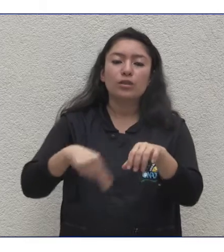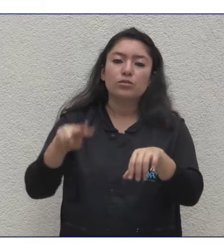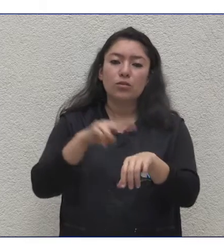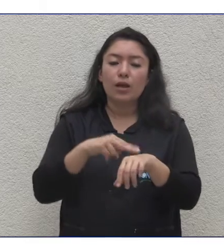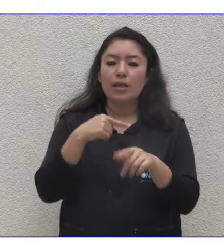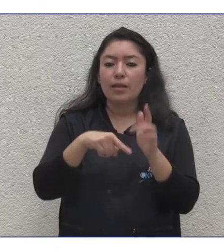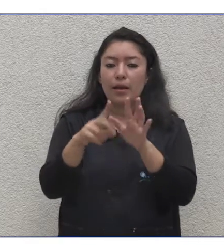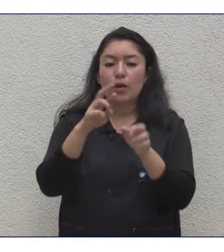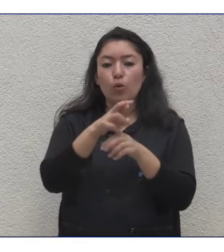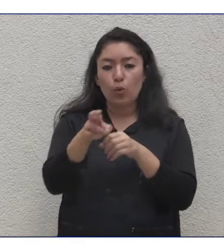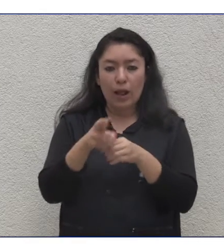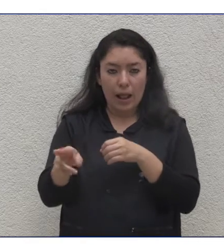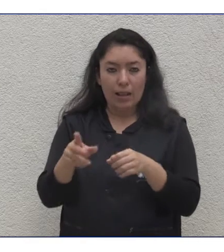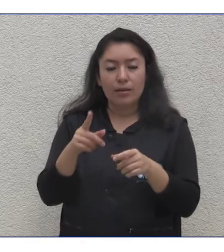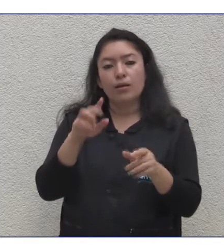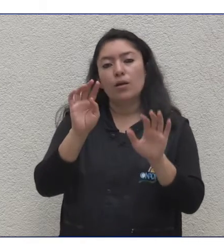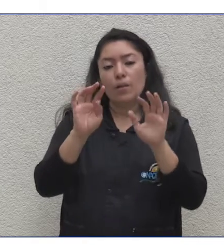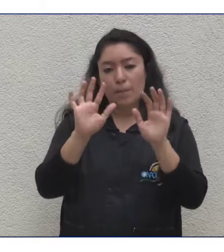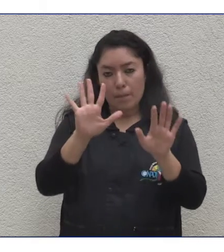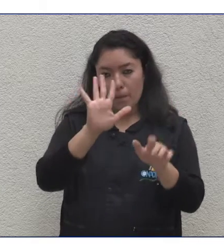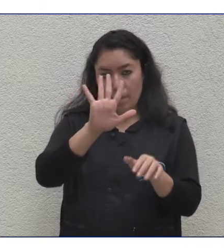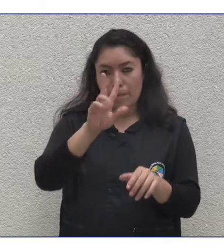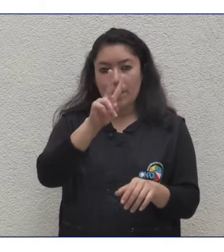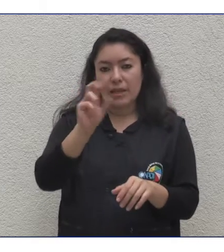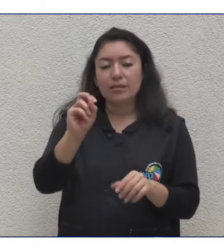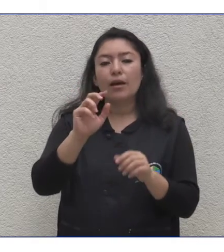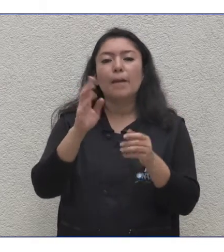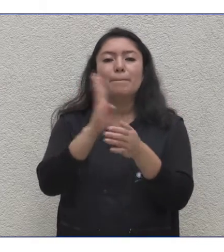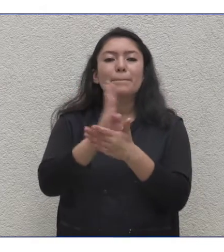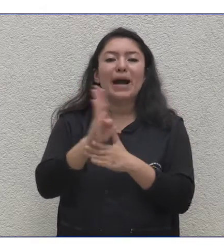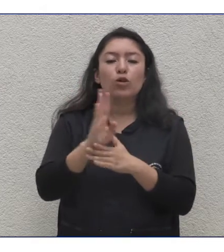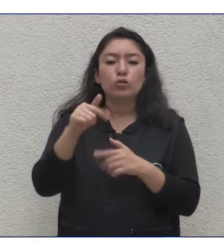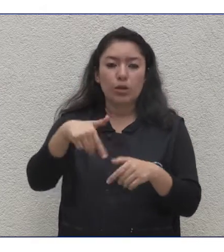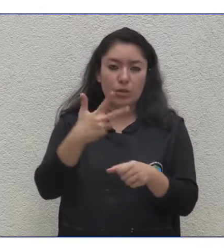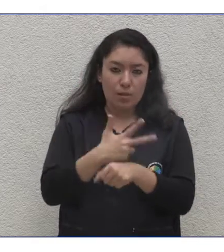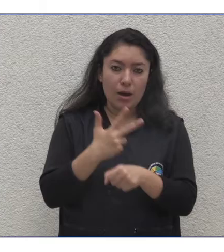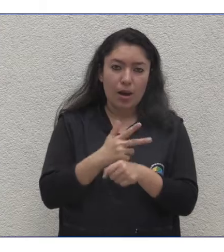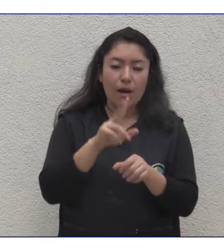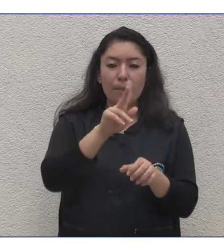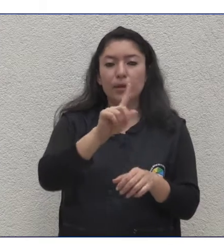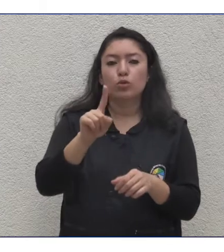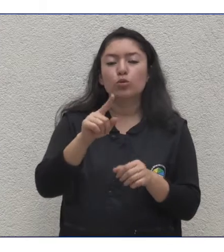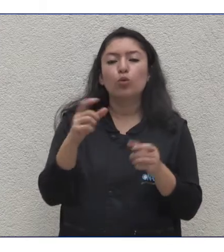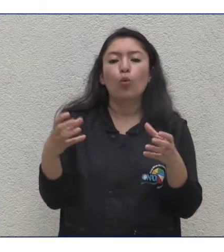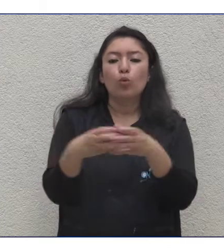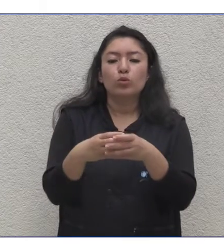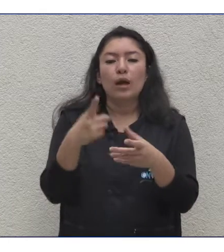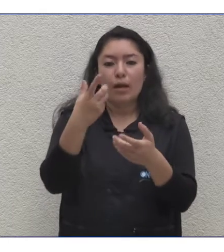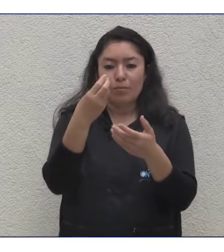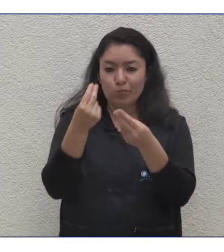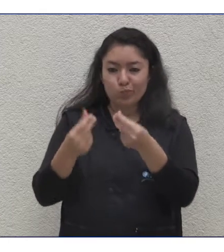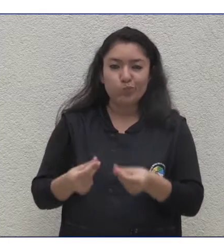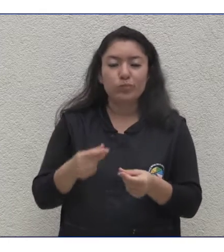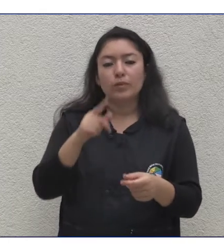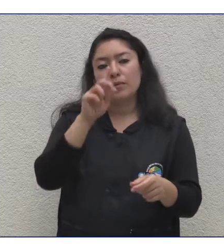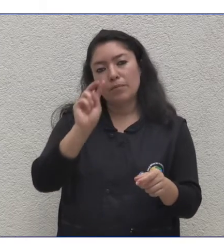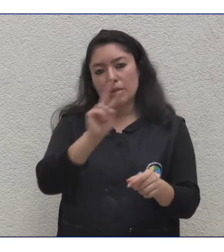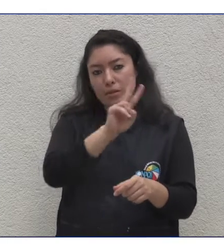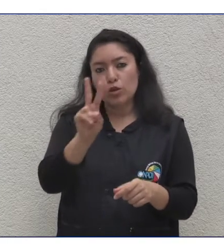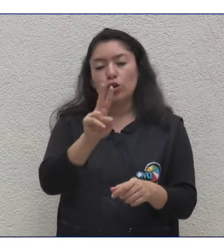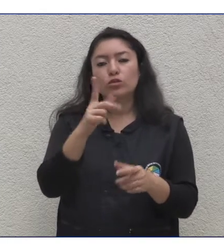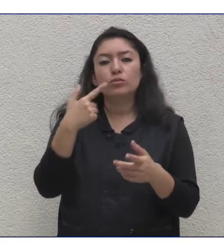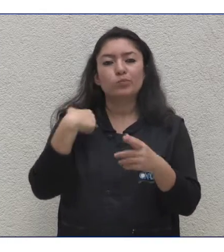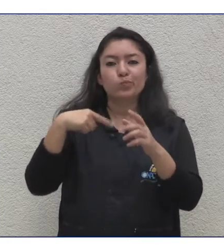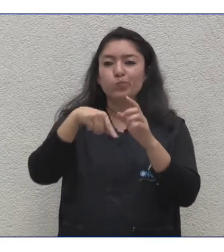Rural. 20. Banco de Guatemala. 21. Junta Monetaria. 22. Superintendencia de